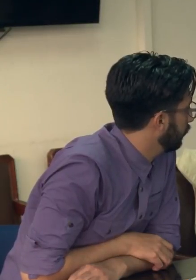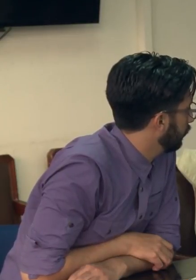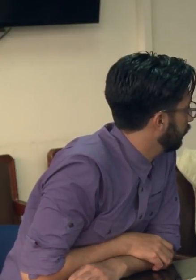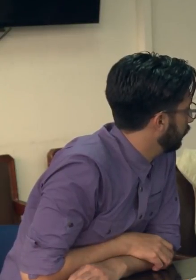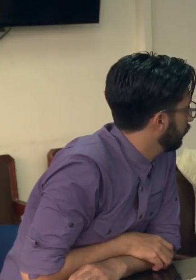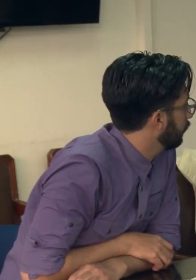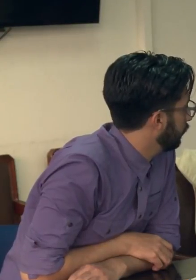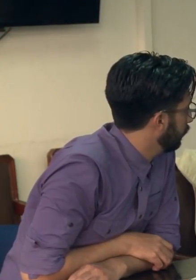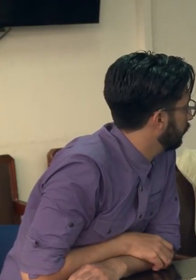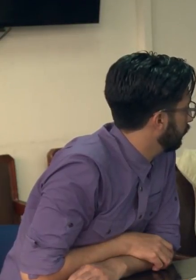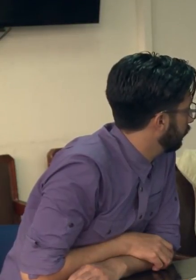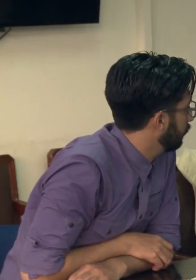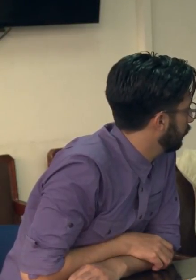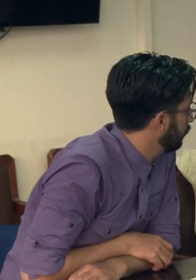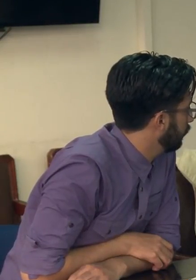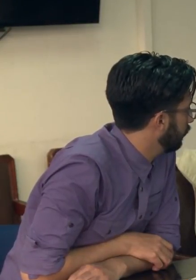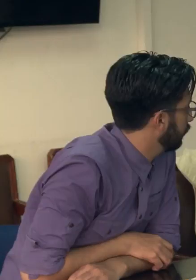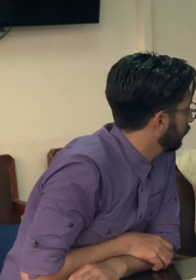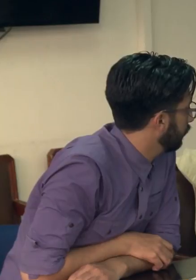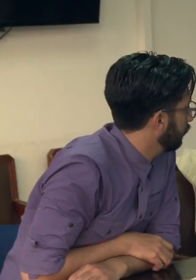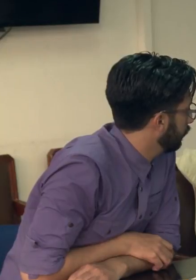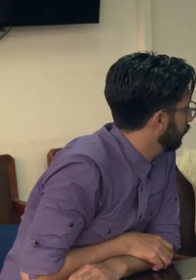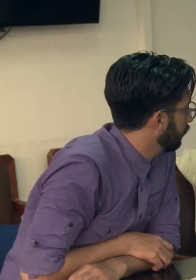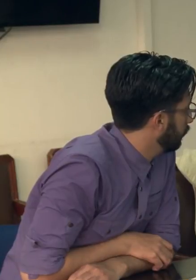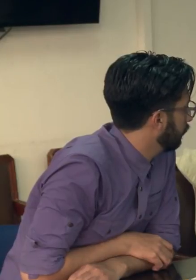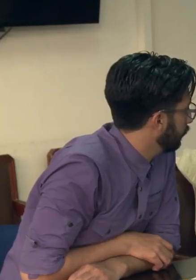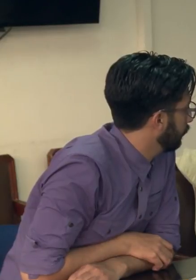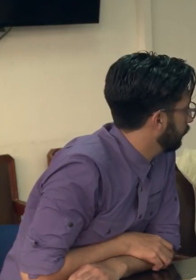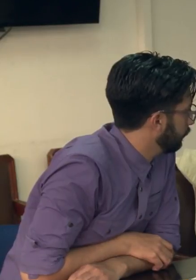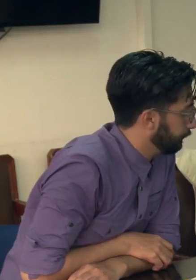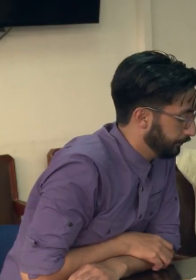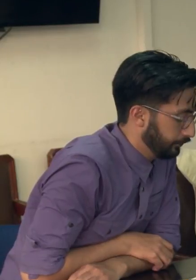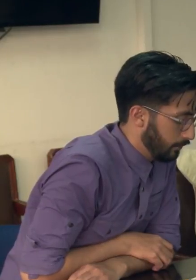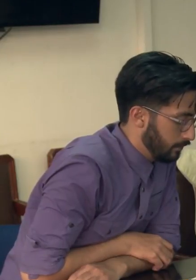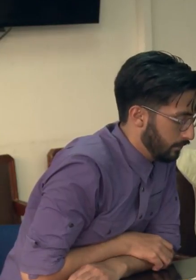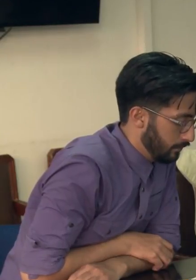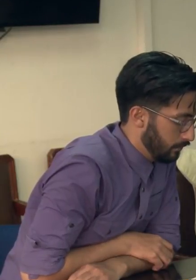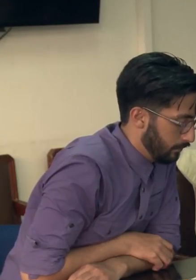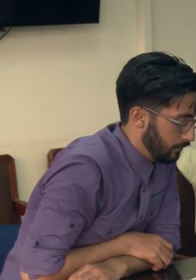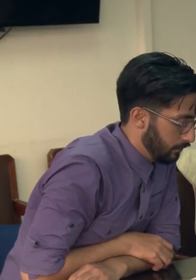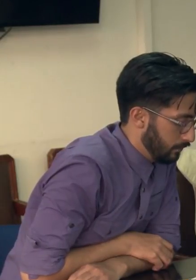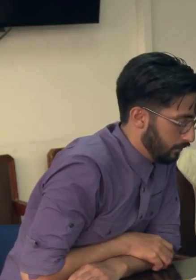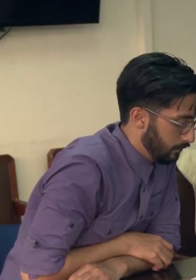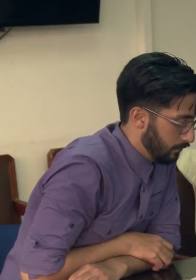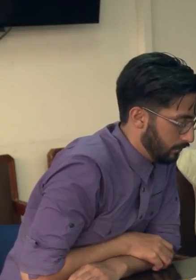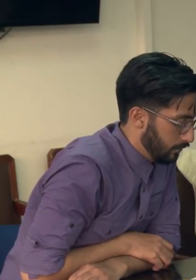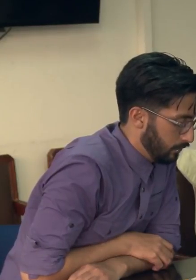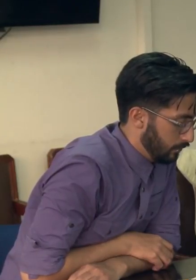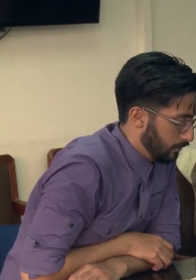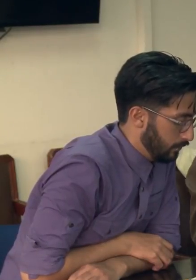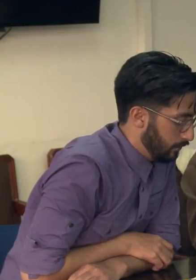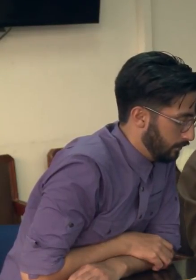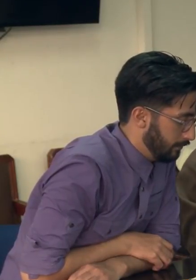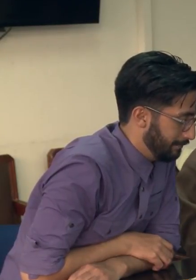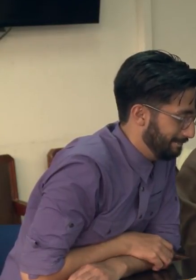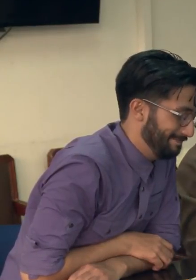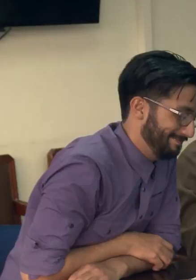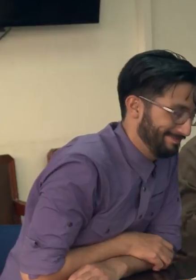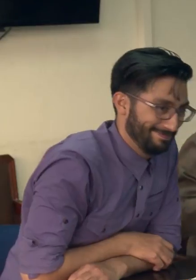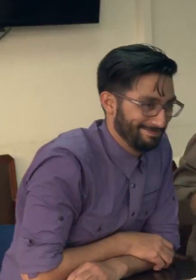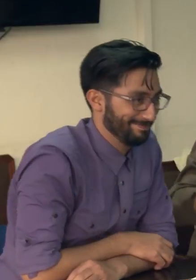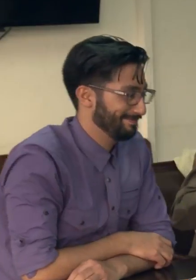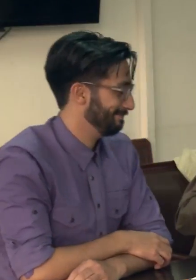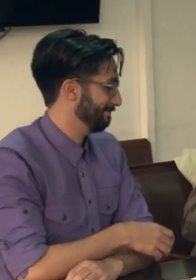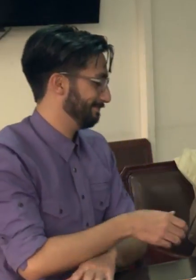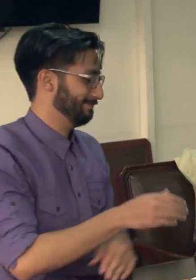sistema racista y por el sistema clasista. Contémonos algo. Muchísimas